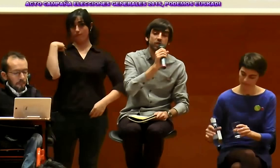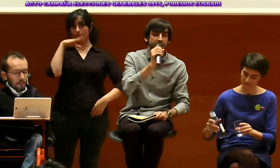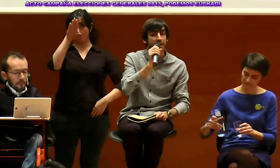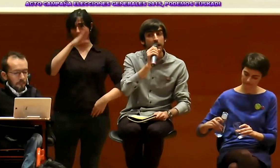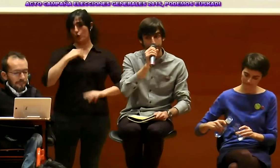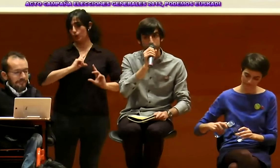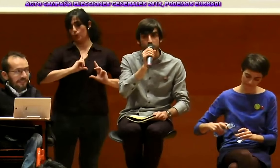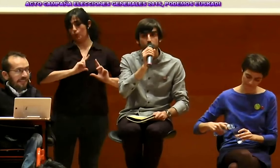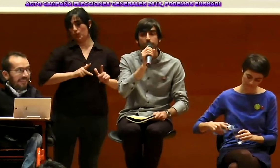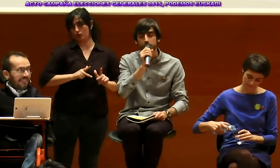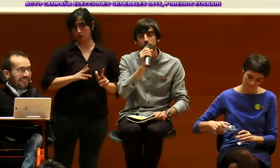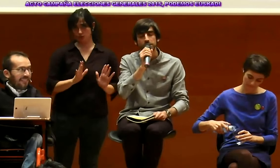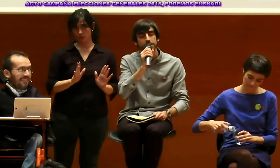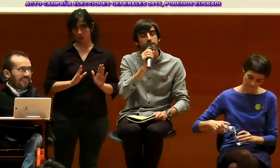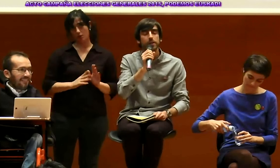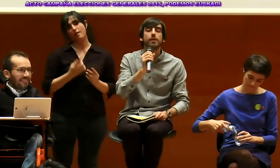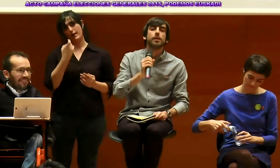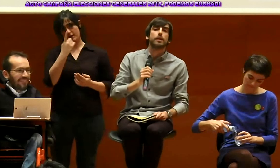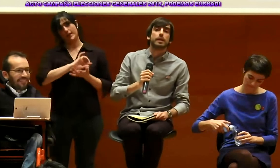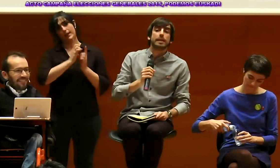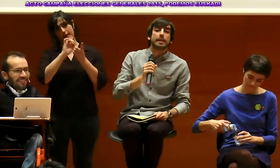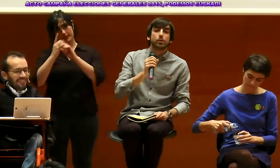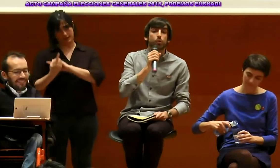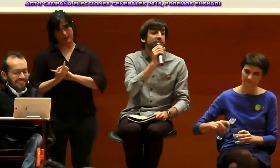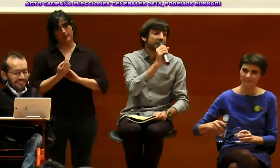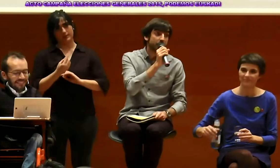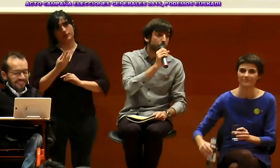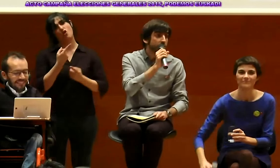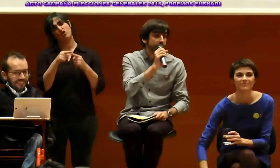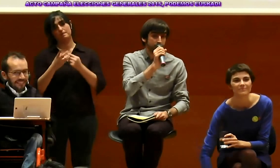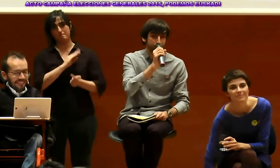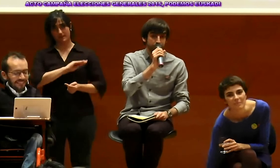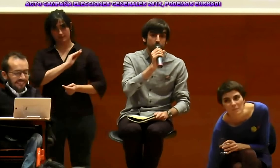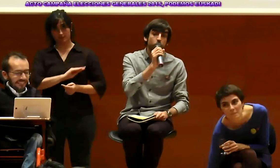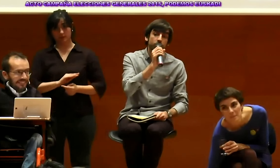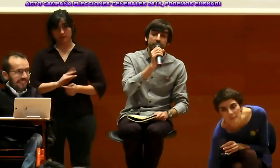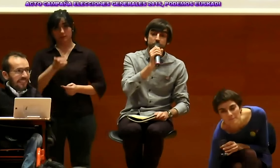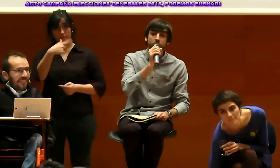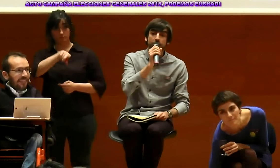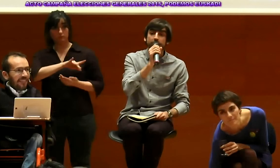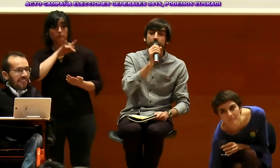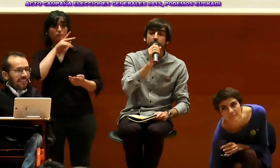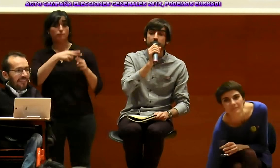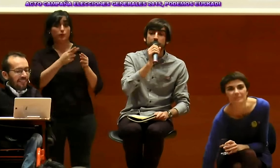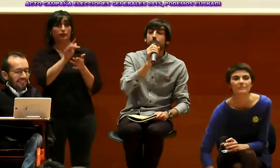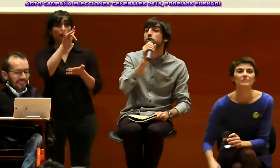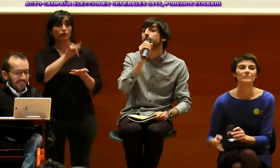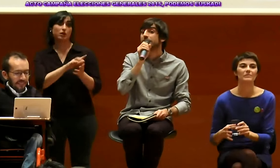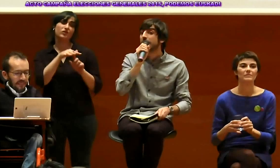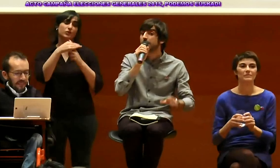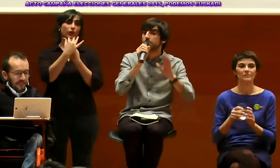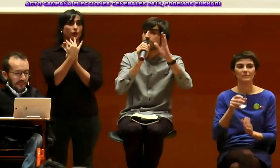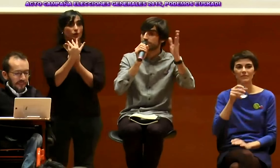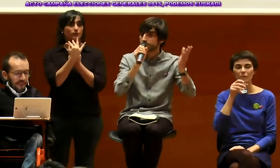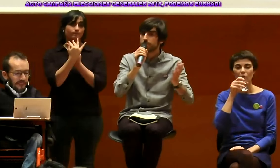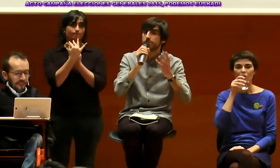cuantas cosas que arreglar, unas cuantas cosas. Tuvisteis que hacer política en un contexto en el que la